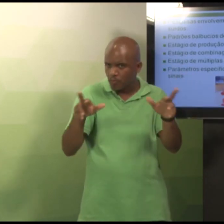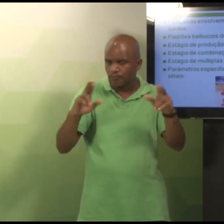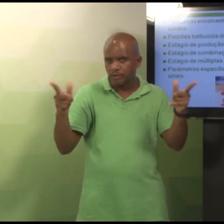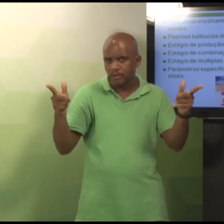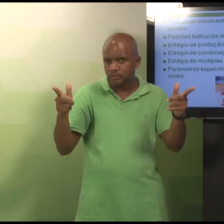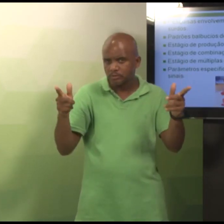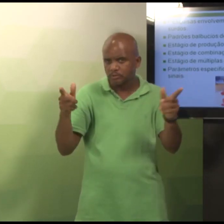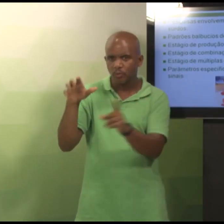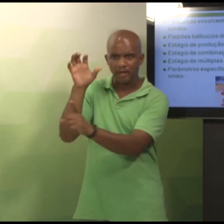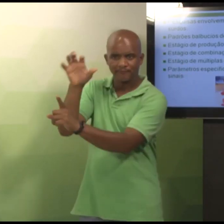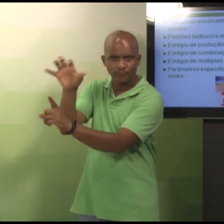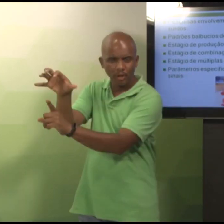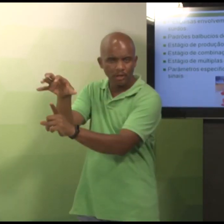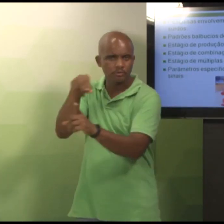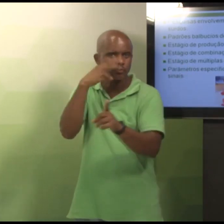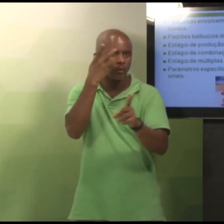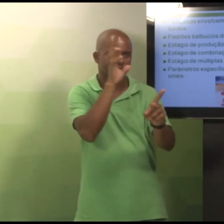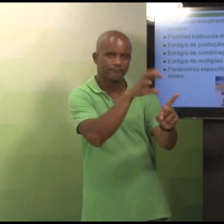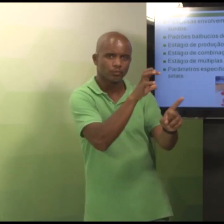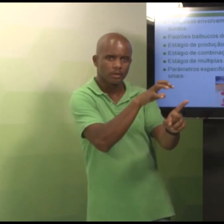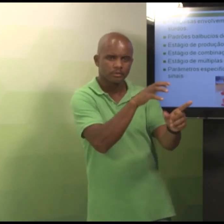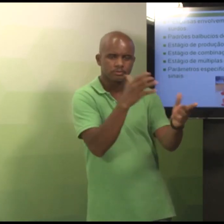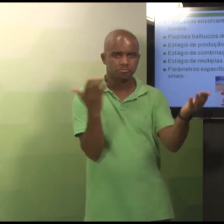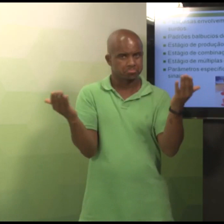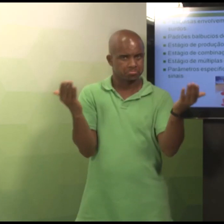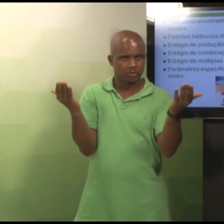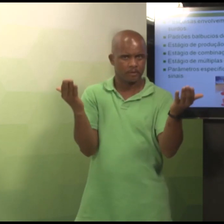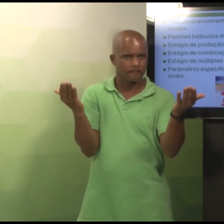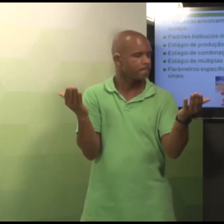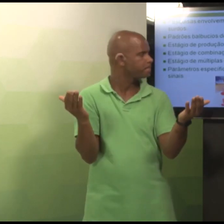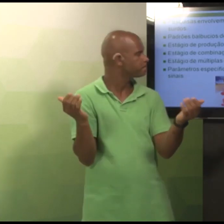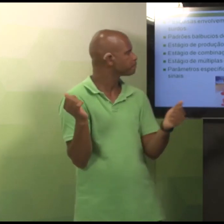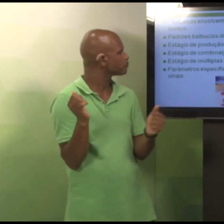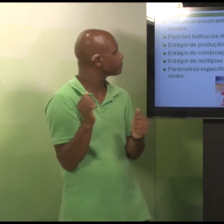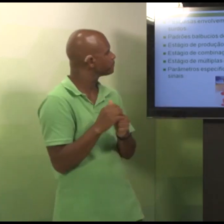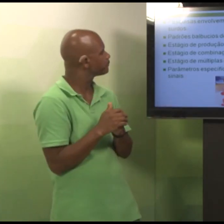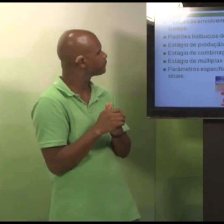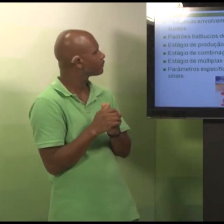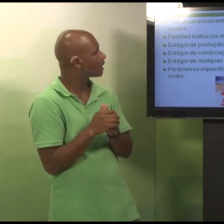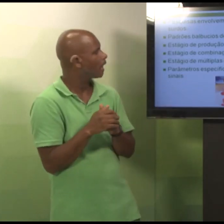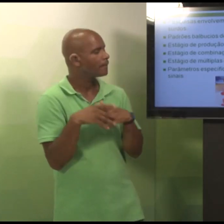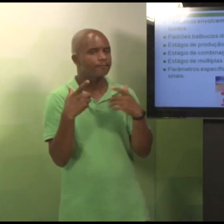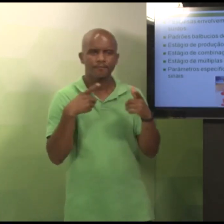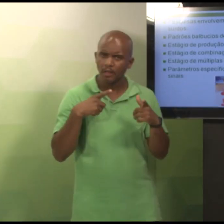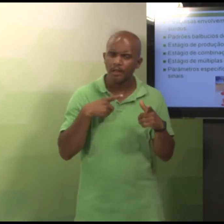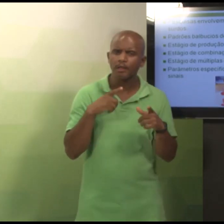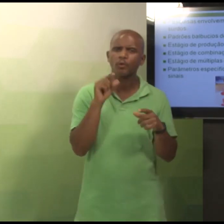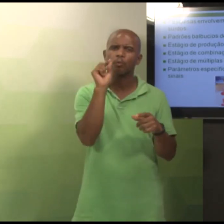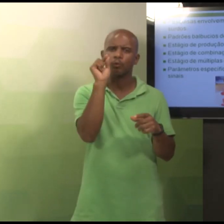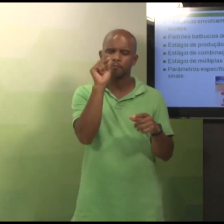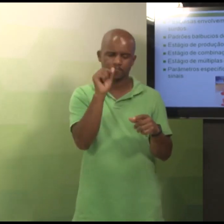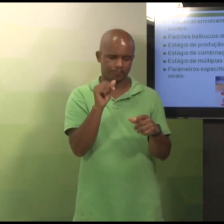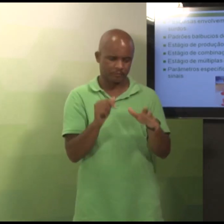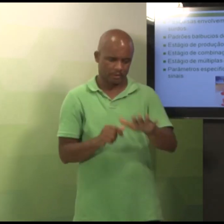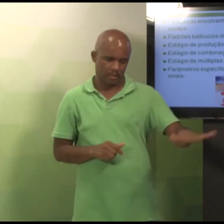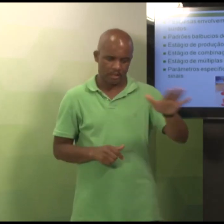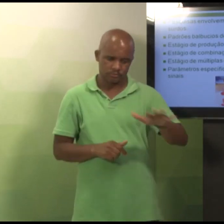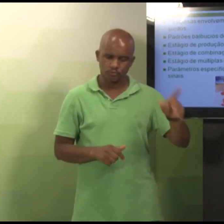ao movimentar as mãos. E esse processo é igual ou diferente? Há influências? Vamos